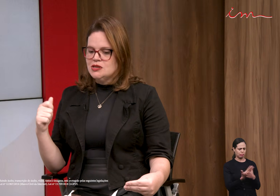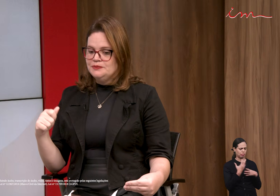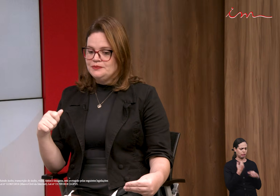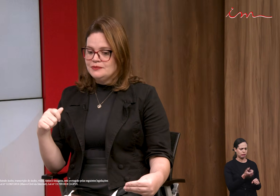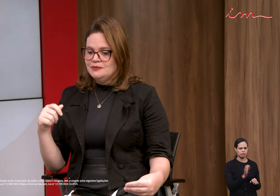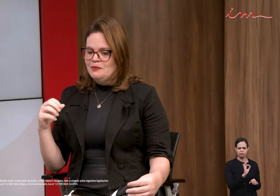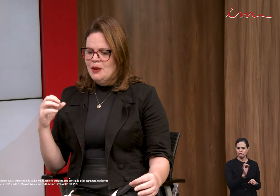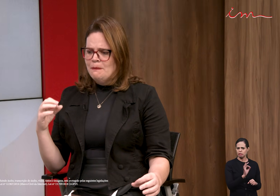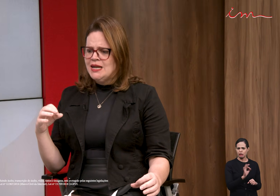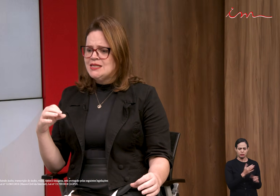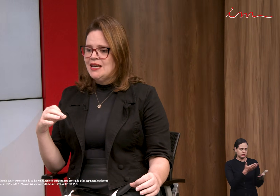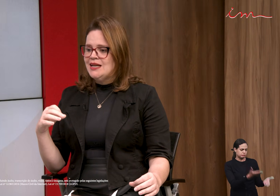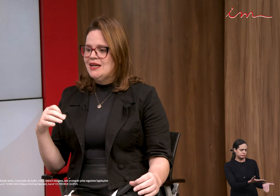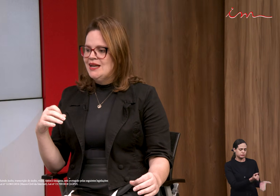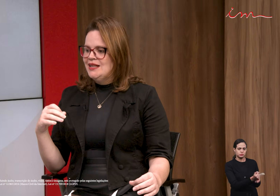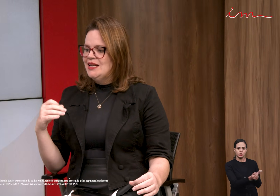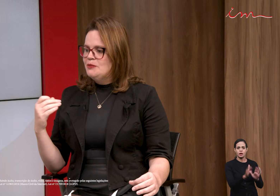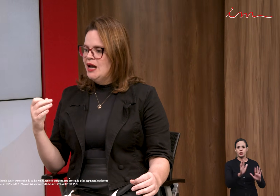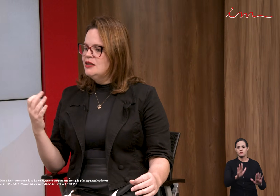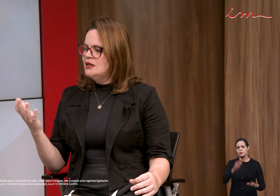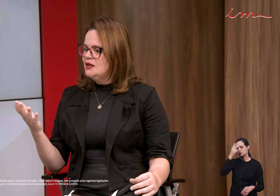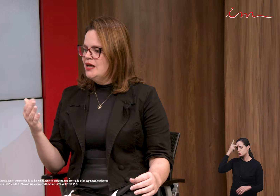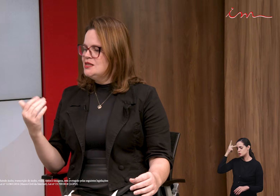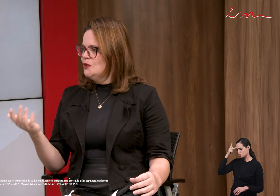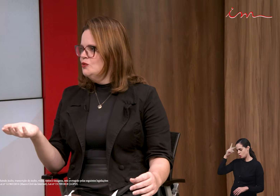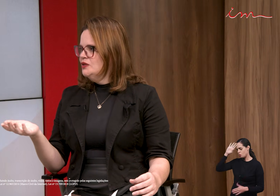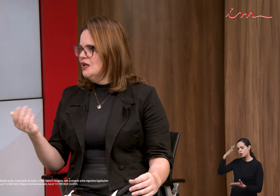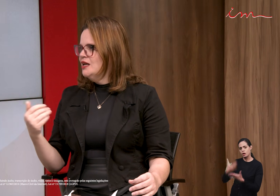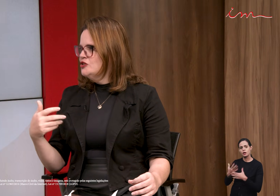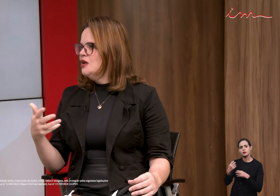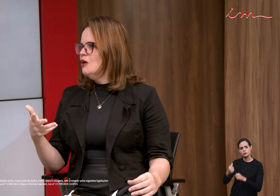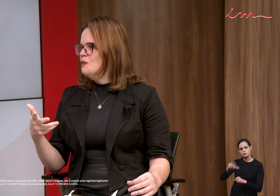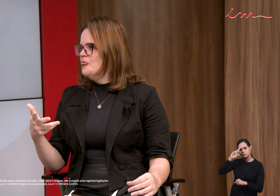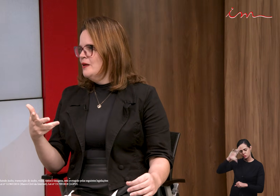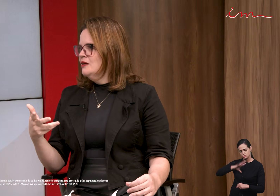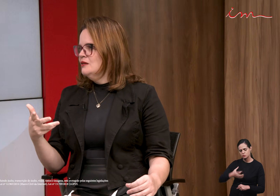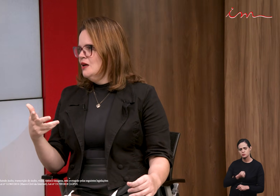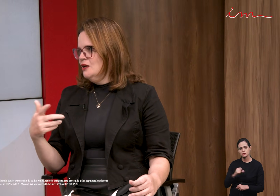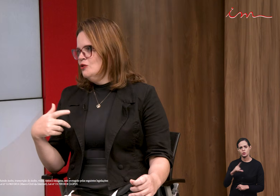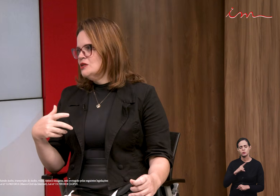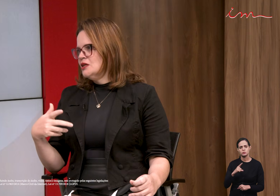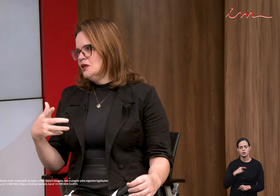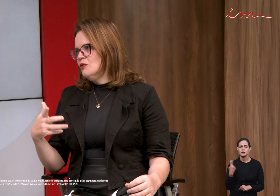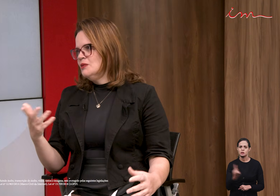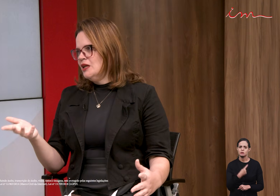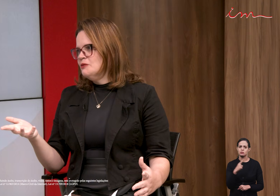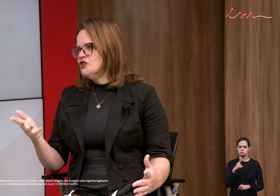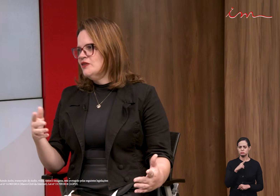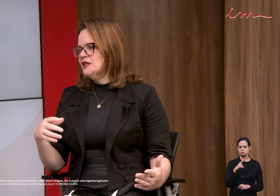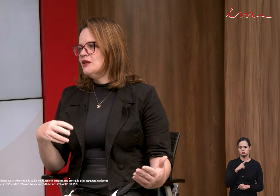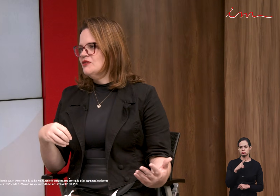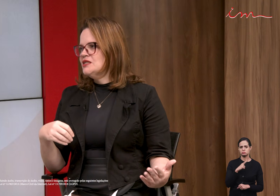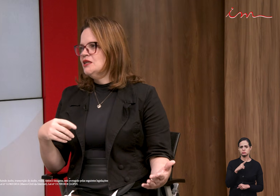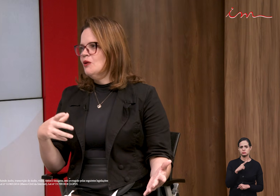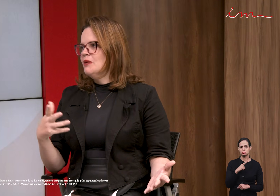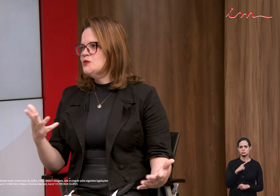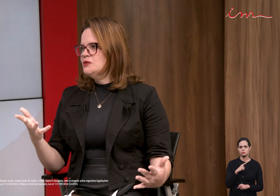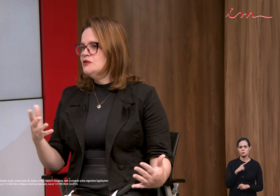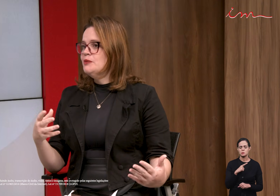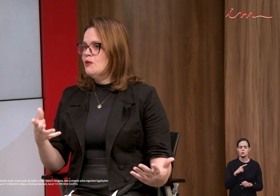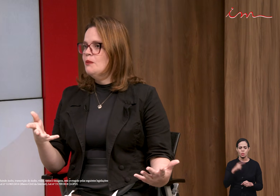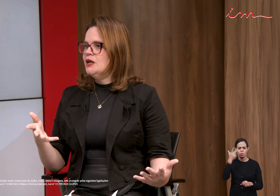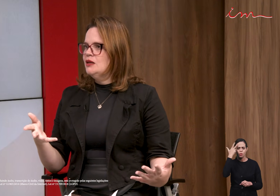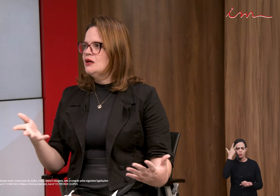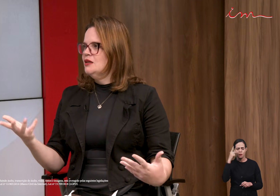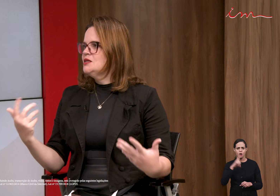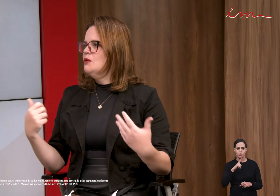Cristo Jesus. Mas é lembrar de que essa dúvida ela é geral. Né? E nós aqui, como intérprete, a gente vai tentar facilitar o máximo